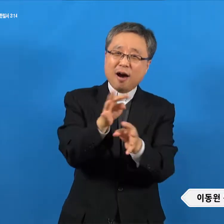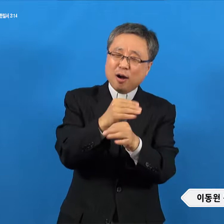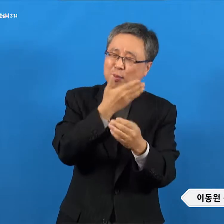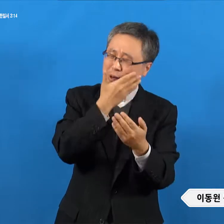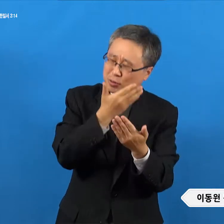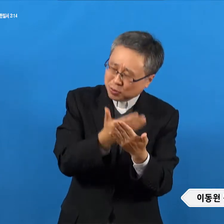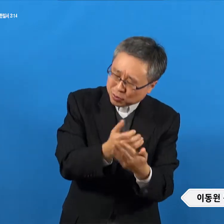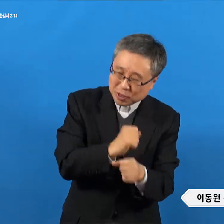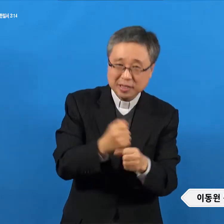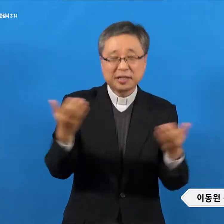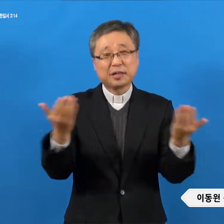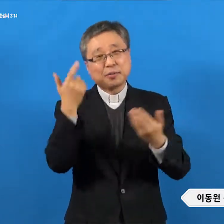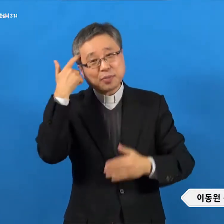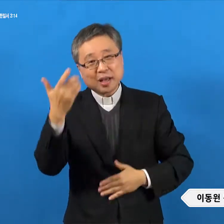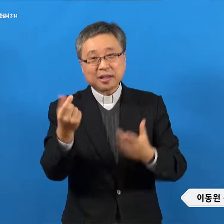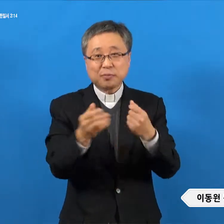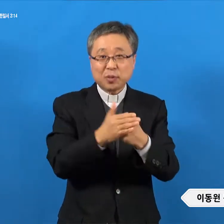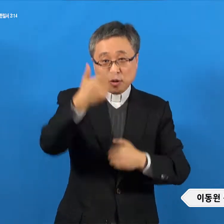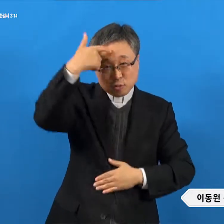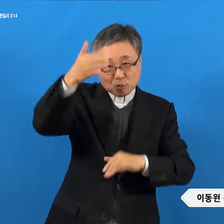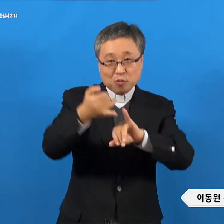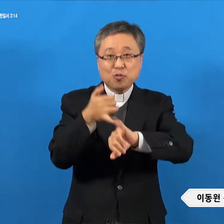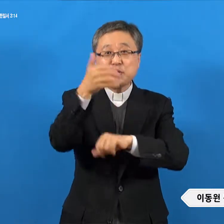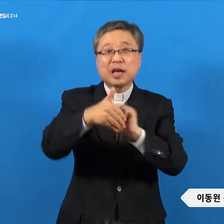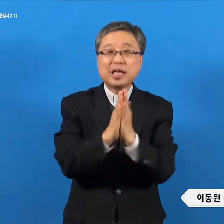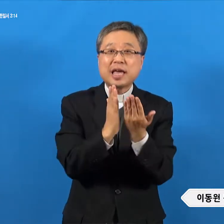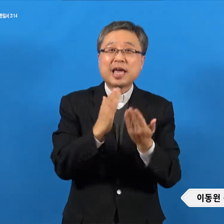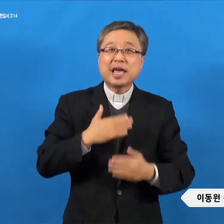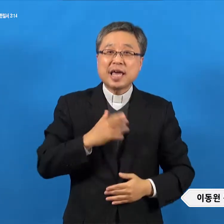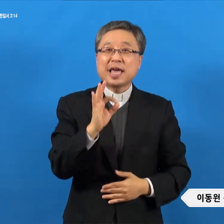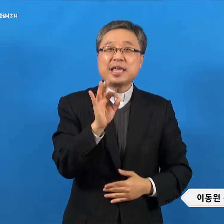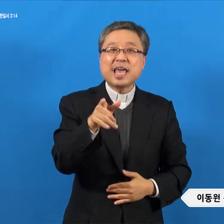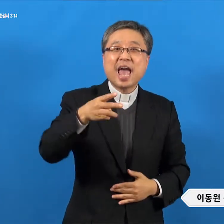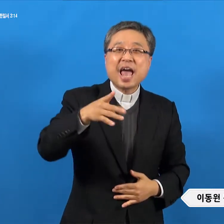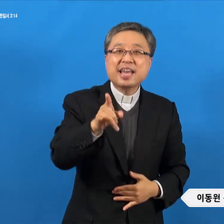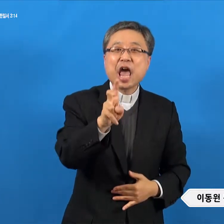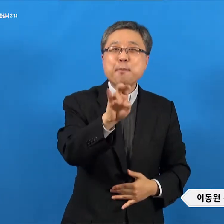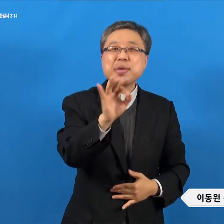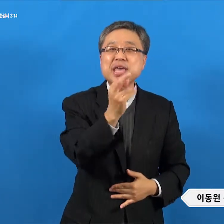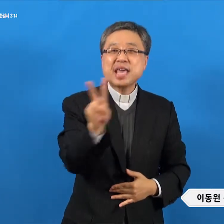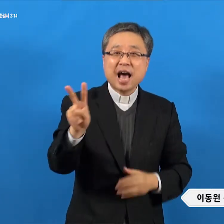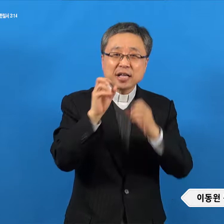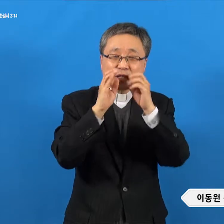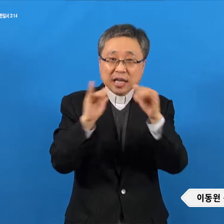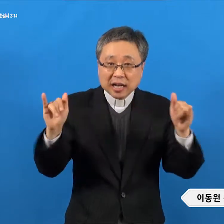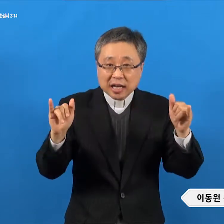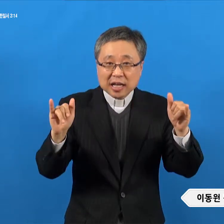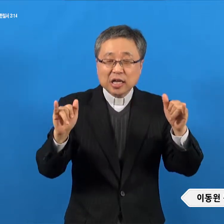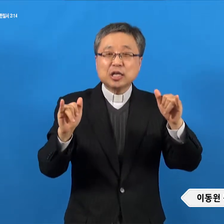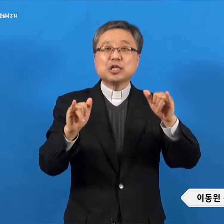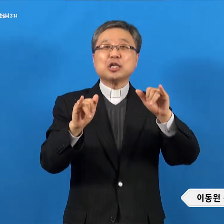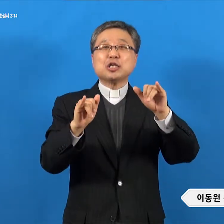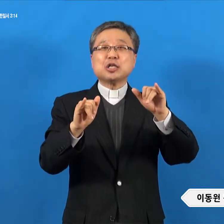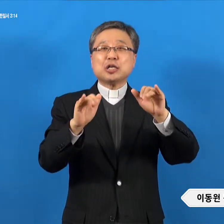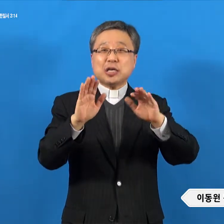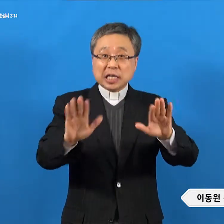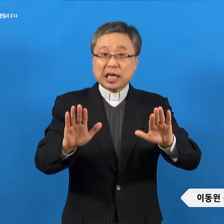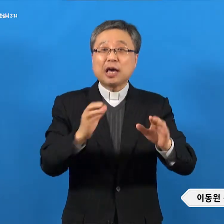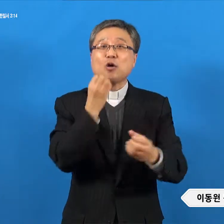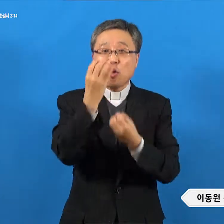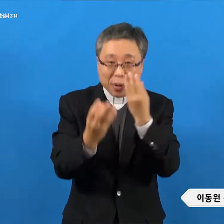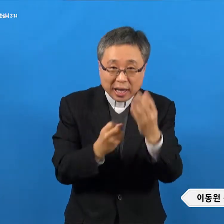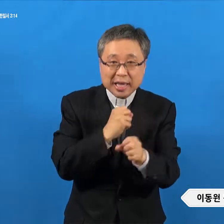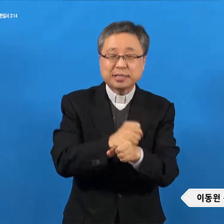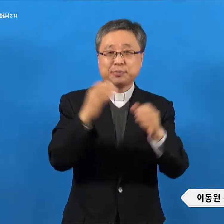소중한 일인지요. 그래서 구약 성경에 예레미야 선지자는 예레미야 15장 16절에서 이 말씀에 대한 고백을